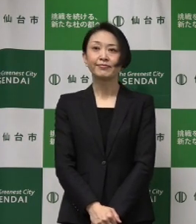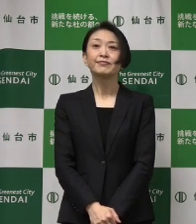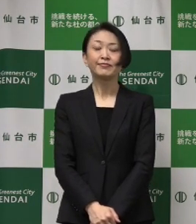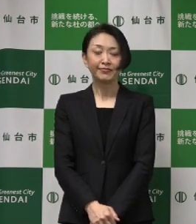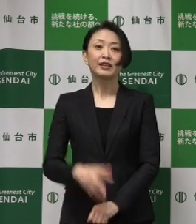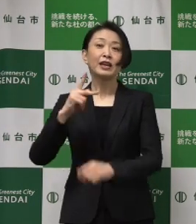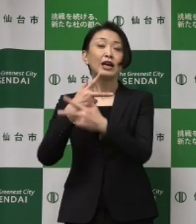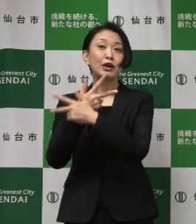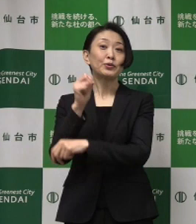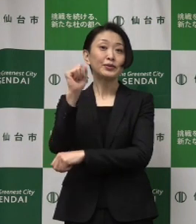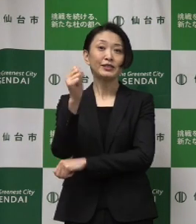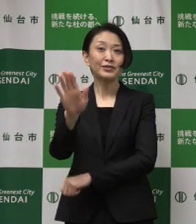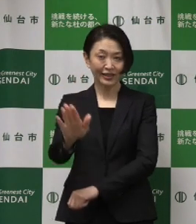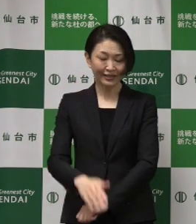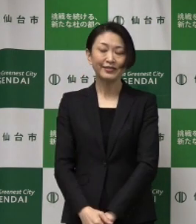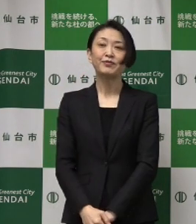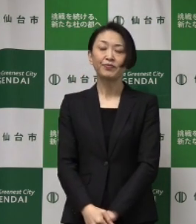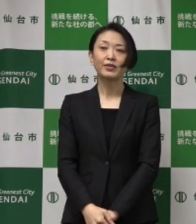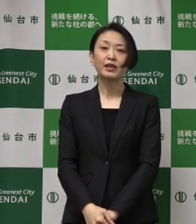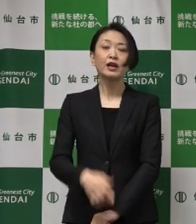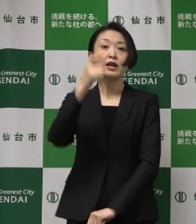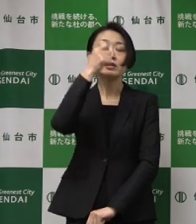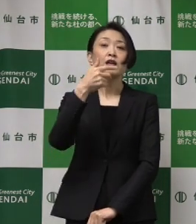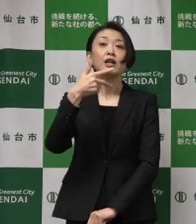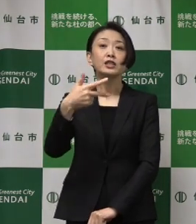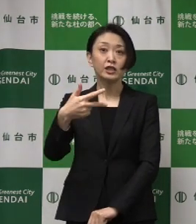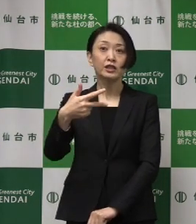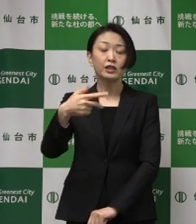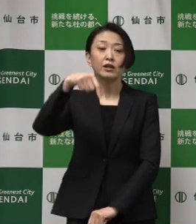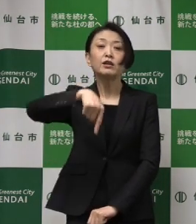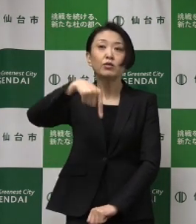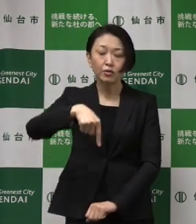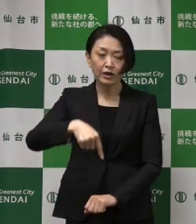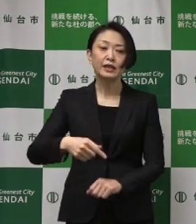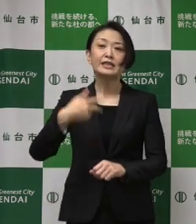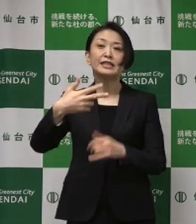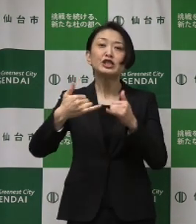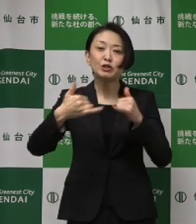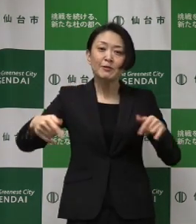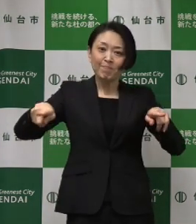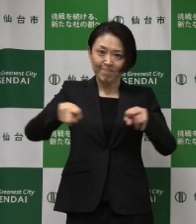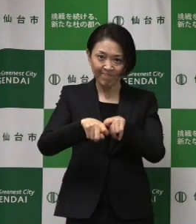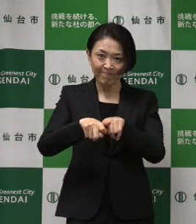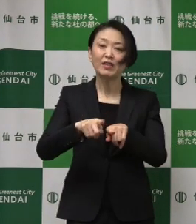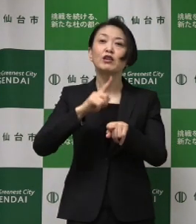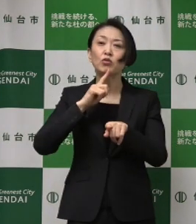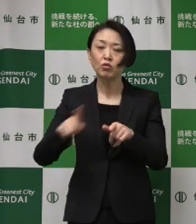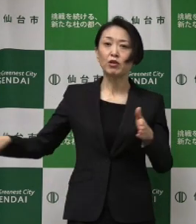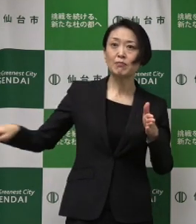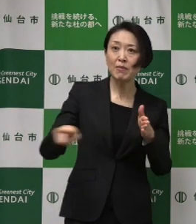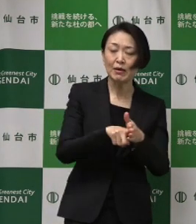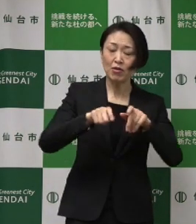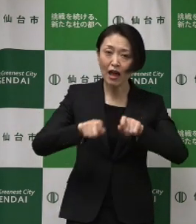科学新報の古賀です、はい。仙台市はですね、市民共同っていうことを長年やってきたと思うんですけど、これまでの取り